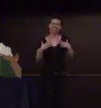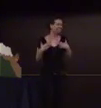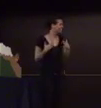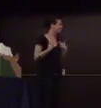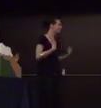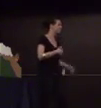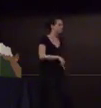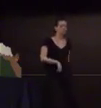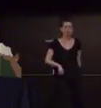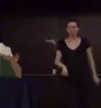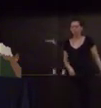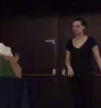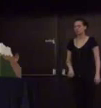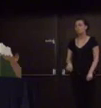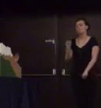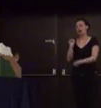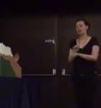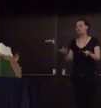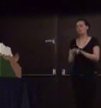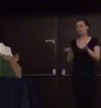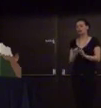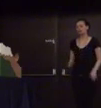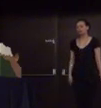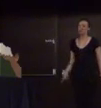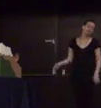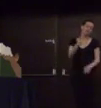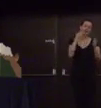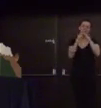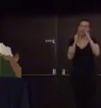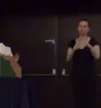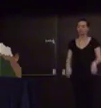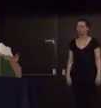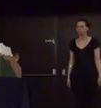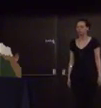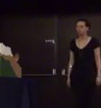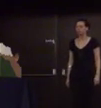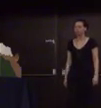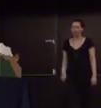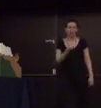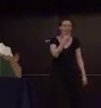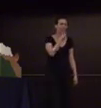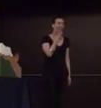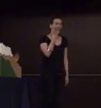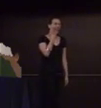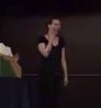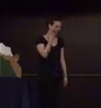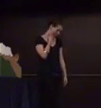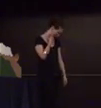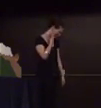isso. Eu venci o meu medo. Pare de falar bobagem, vamos já para casa. E o filho do